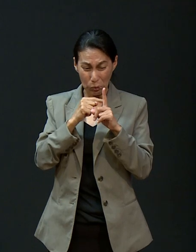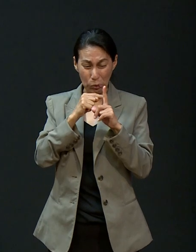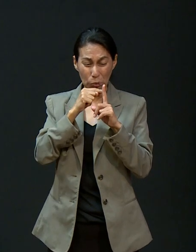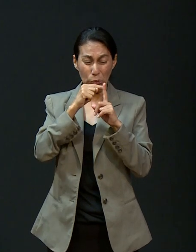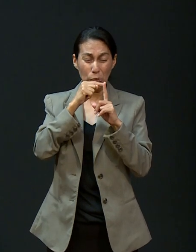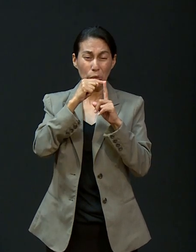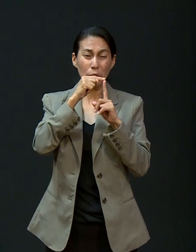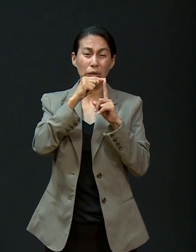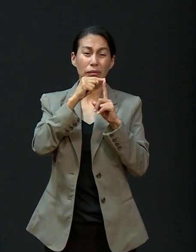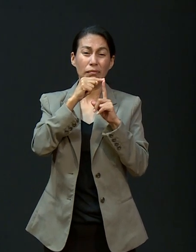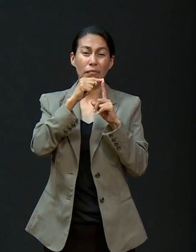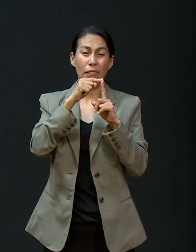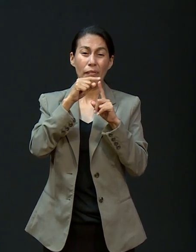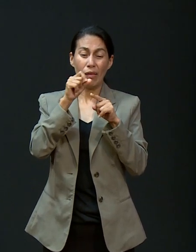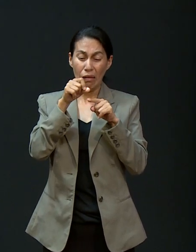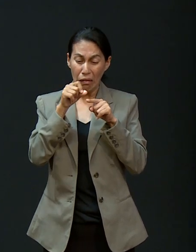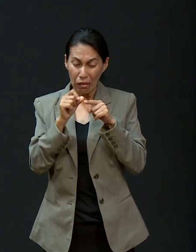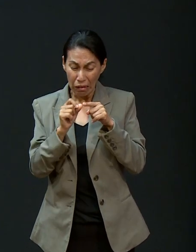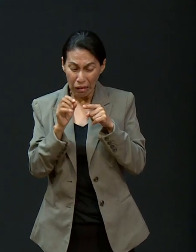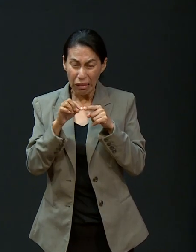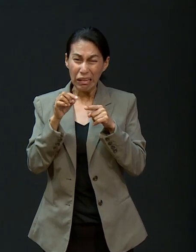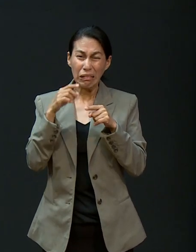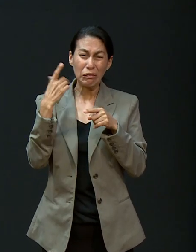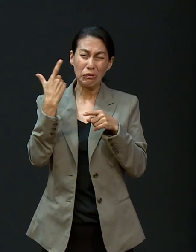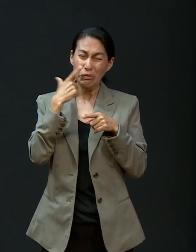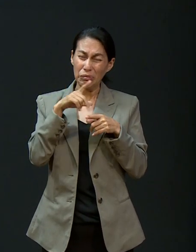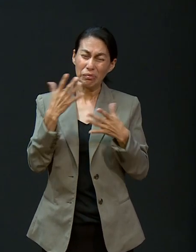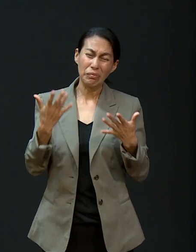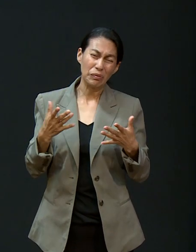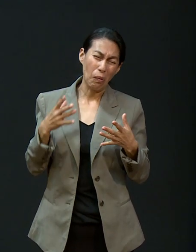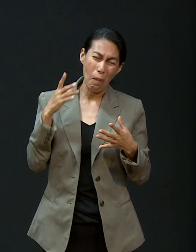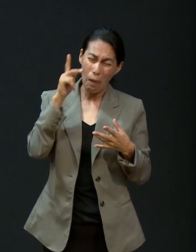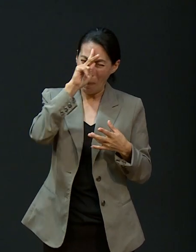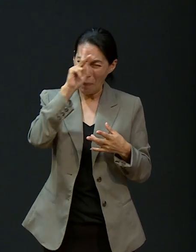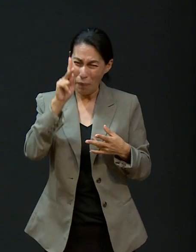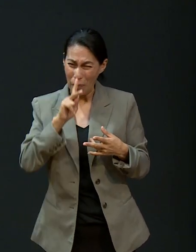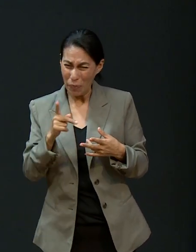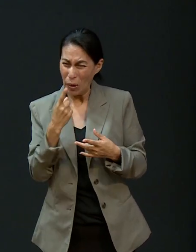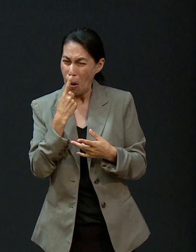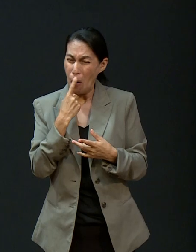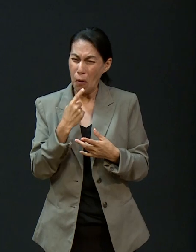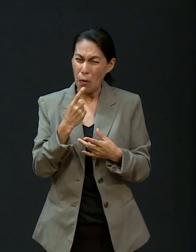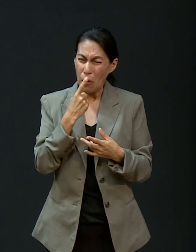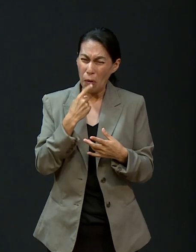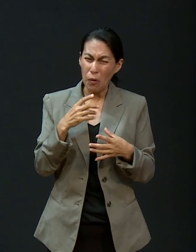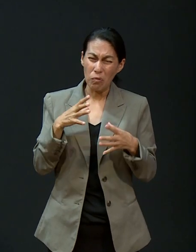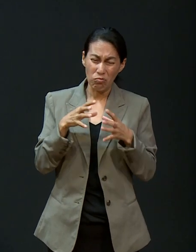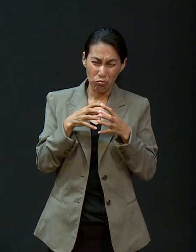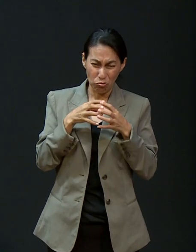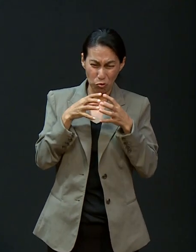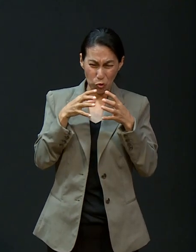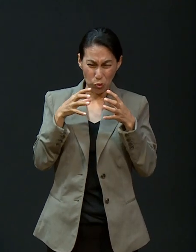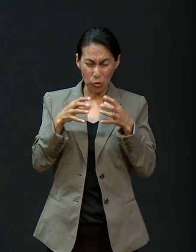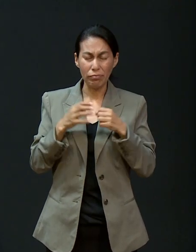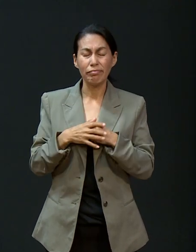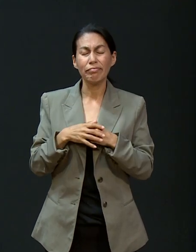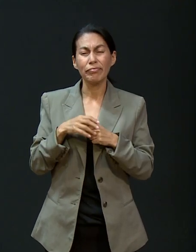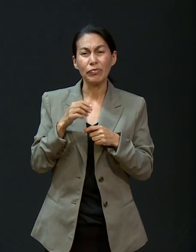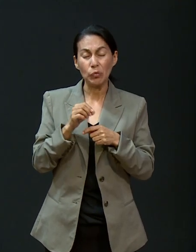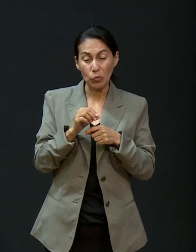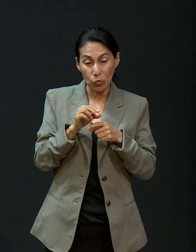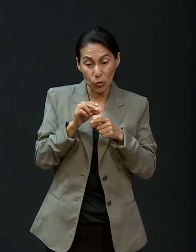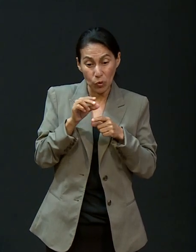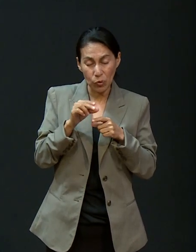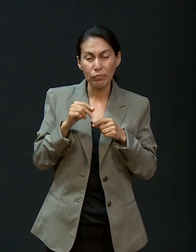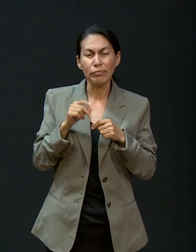curación seguía teniendo aspectos cada vez peor. Y le dijo y me dijo, bueno, va al hospital. Fuimos